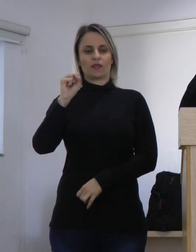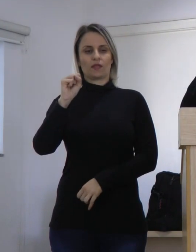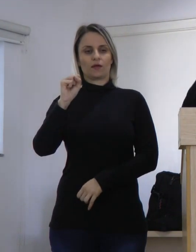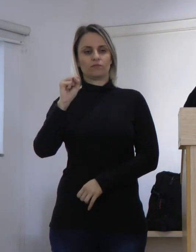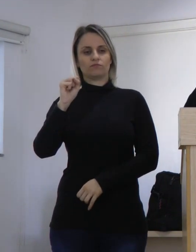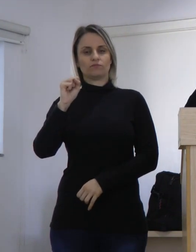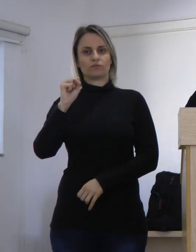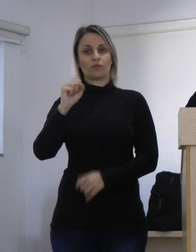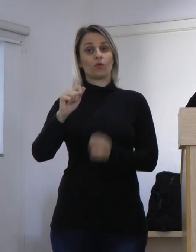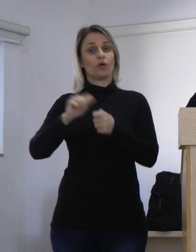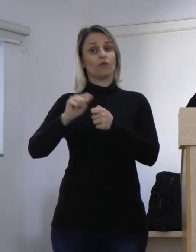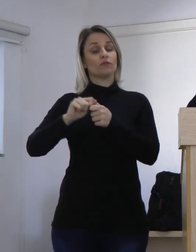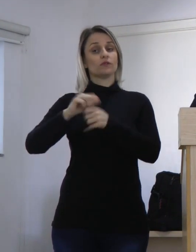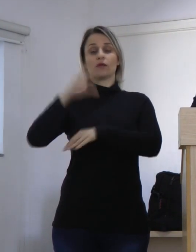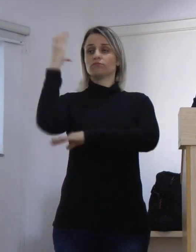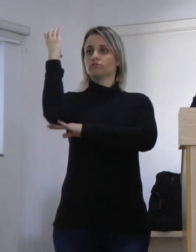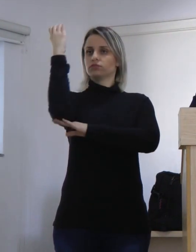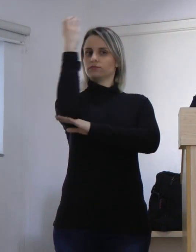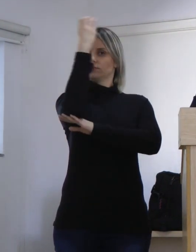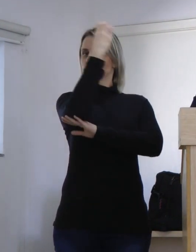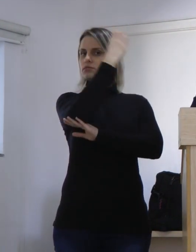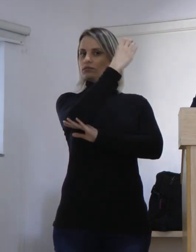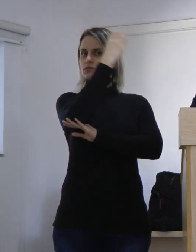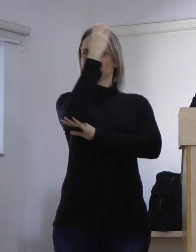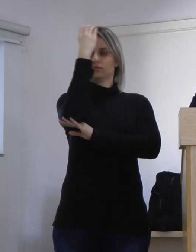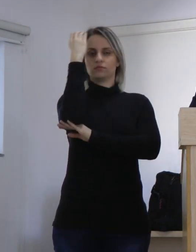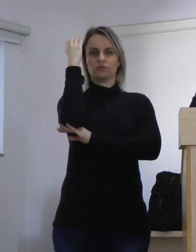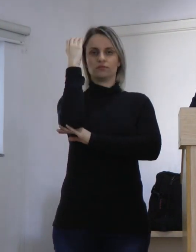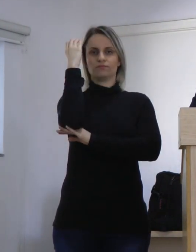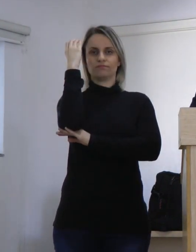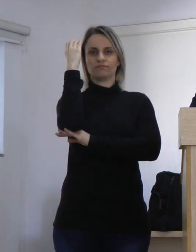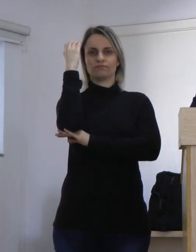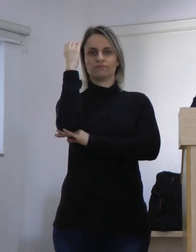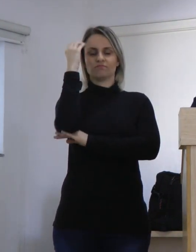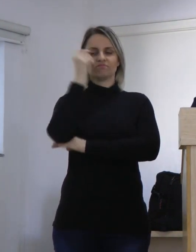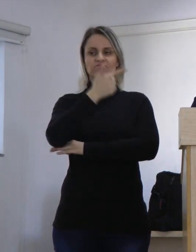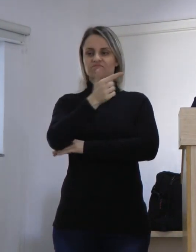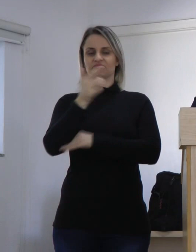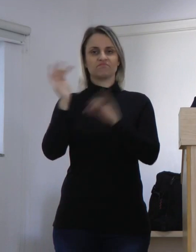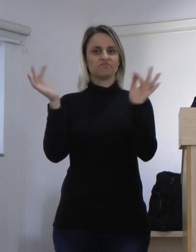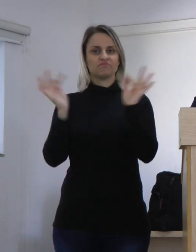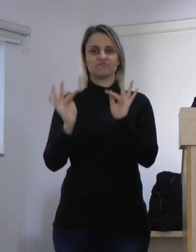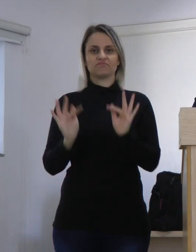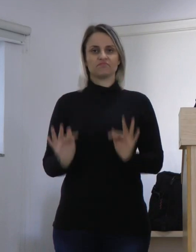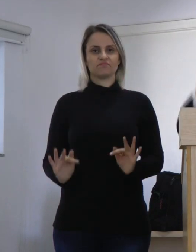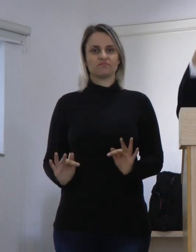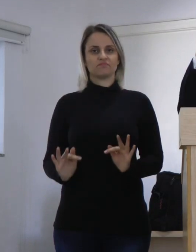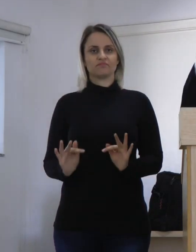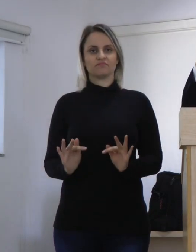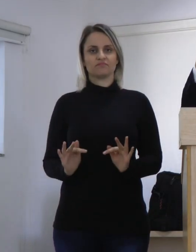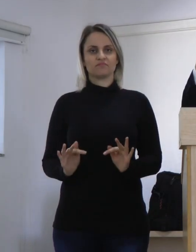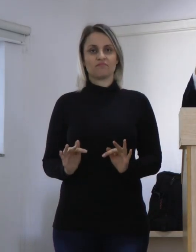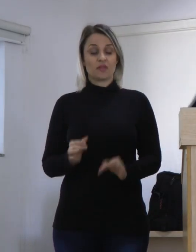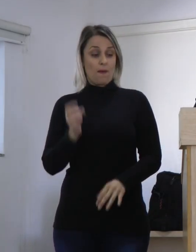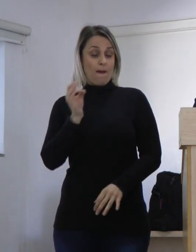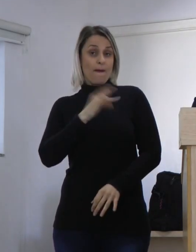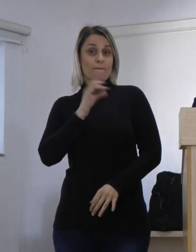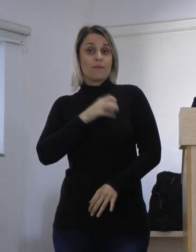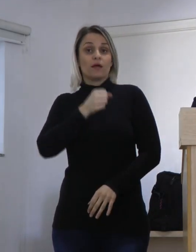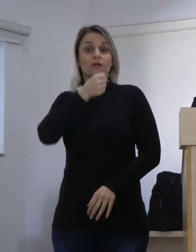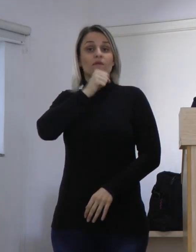quando submeteram ao scanner cerebral, a Miss Texas não estava feliz. Estava com medo de